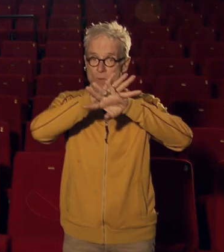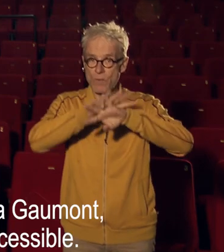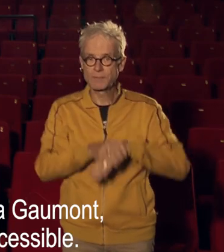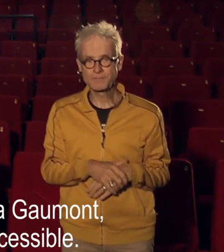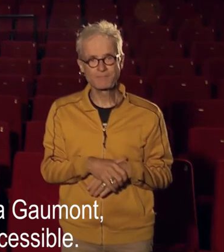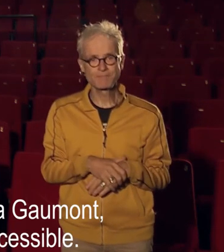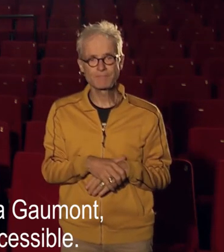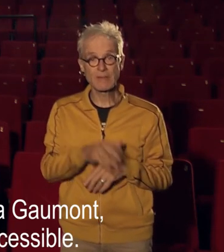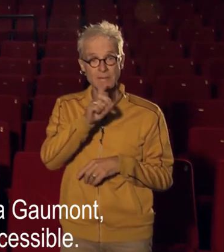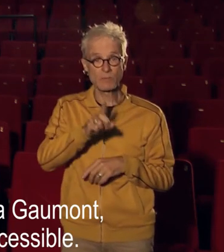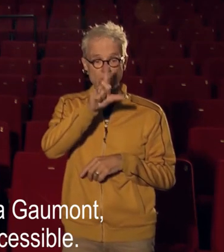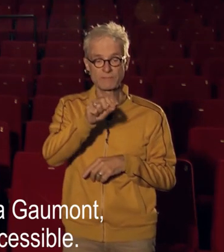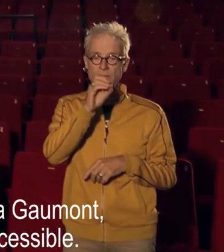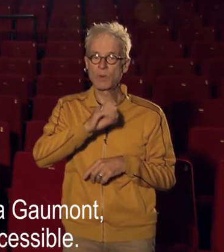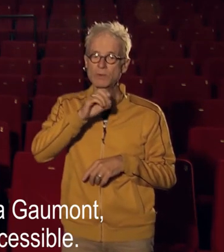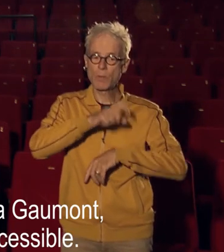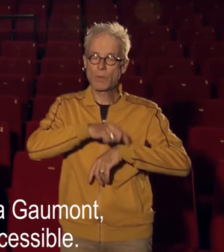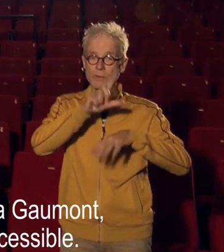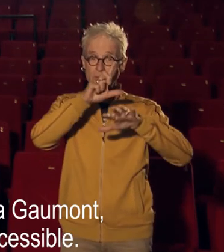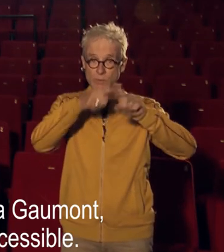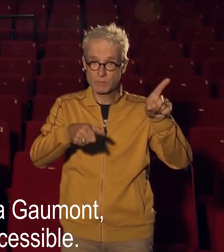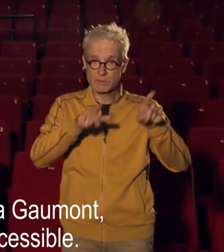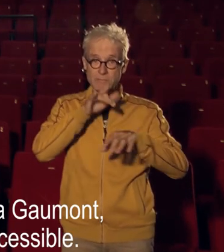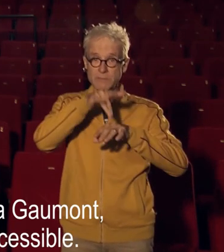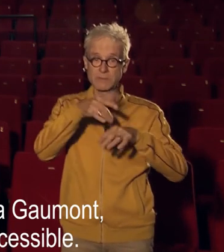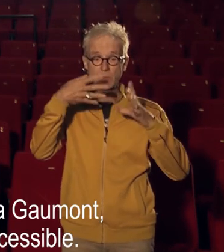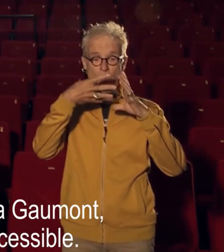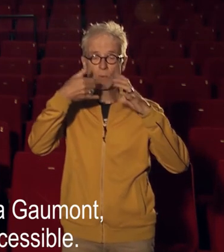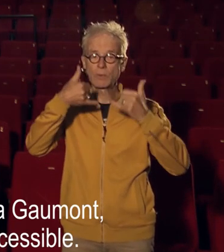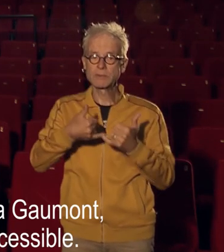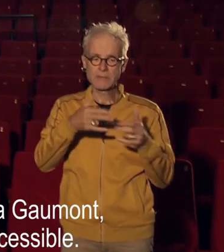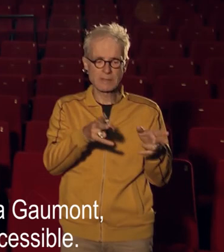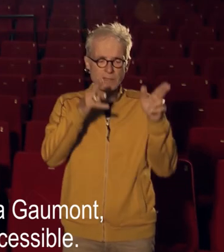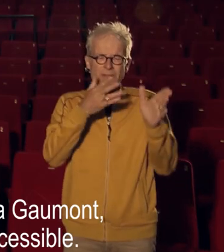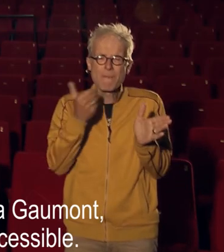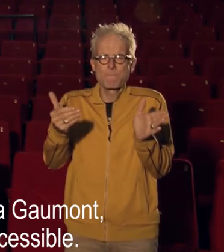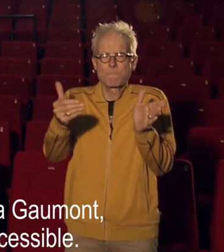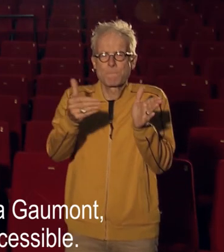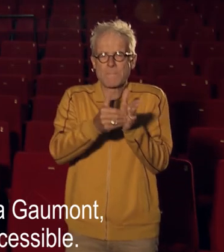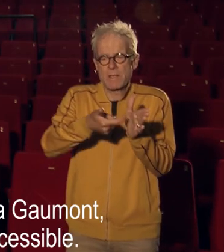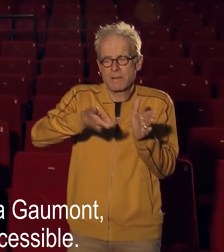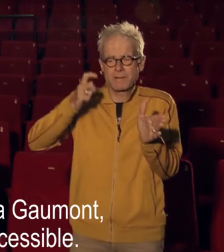Le dimanche 20 octobre, à 19h30 au Cinéma Gaumont, la séance « Le meilleur d'eux » sera 100%